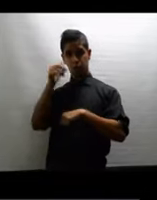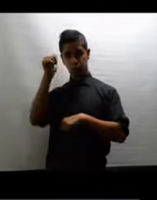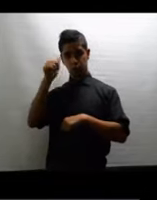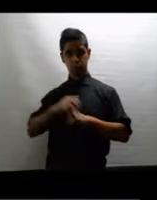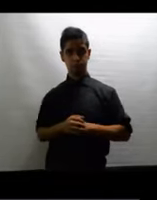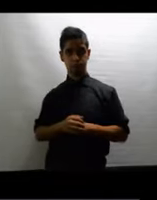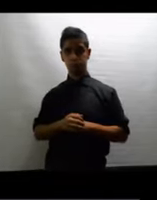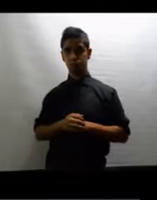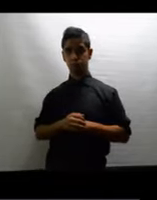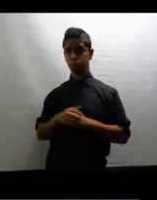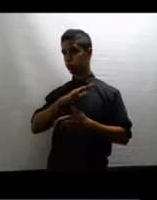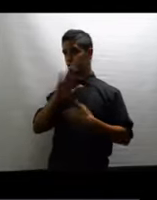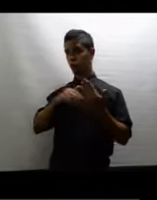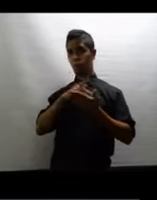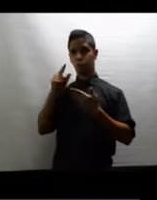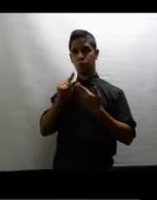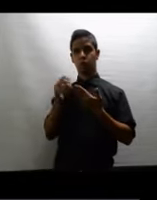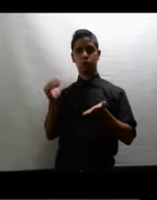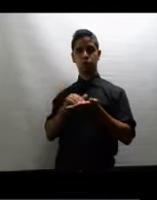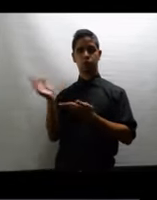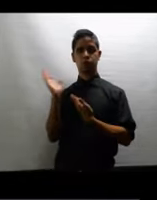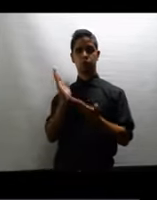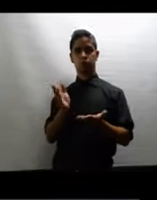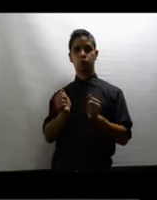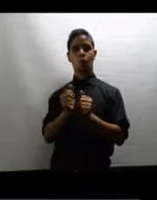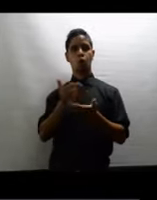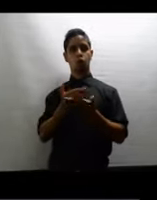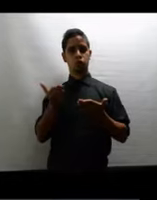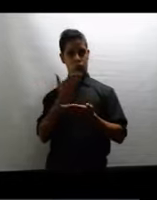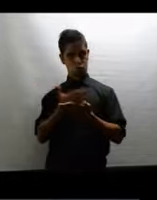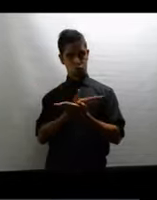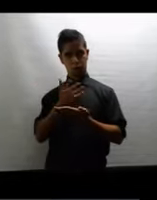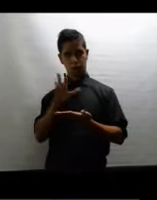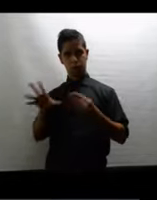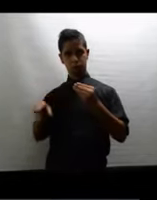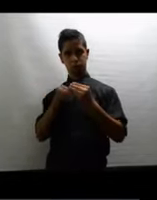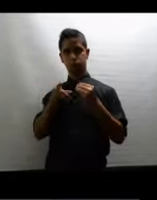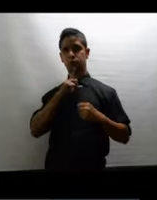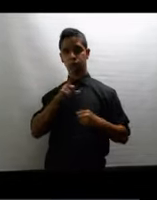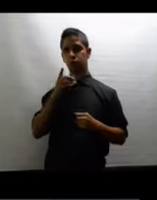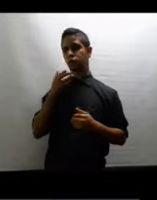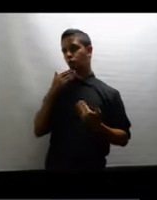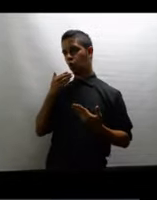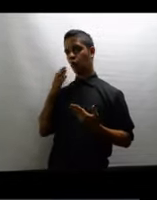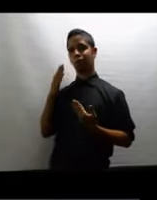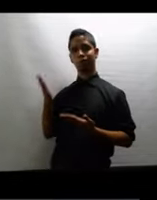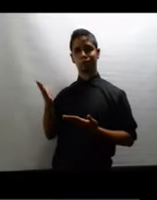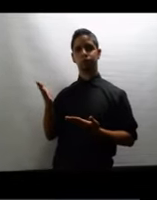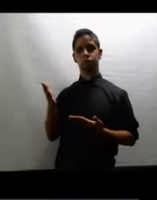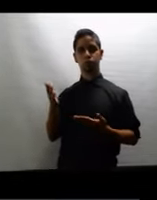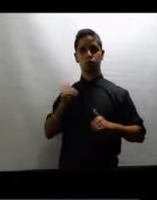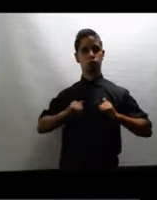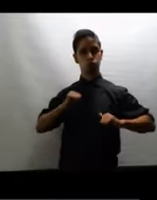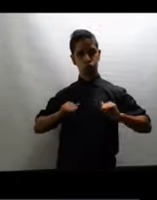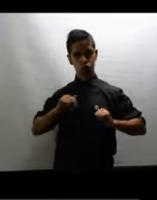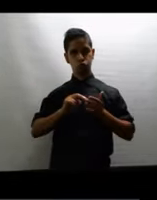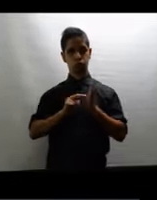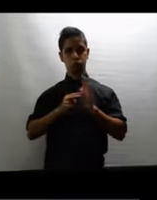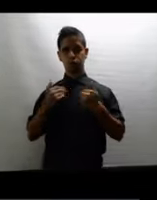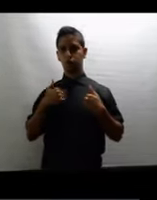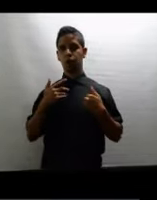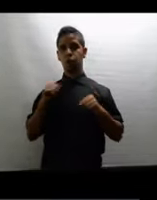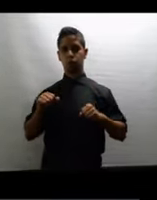ese programa se repite y ahora con cosas nuevas, porque pues eso es lo bueno de estos espectáculos que tienen